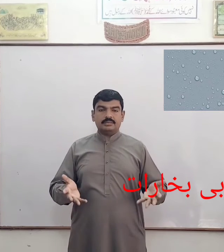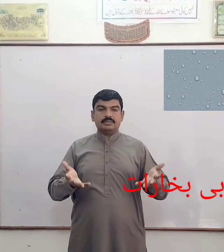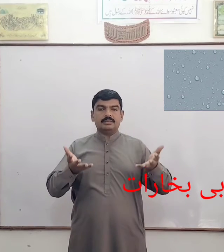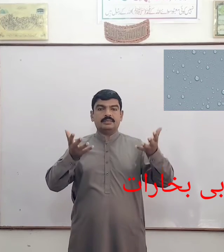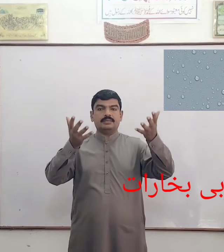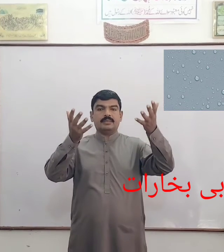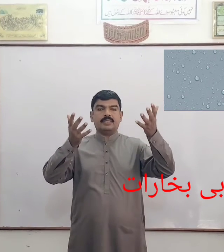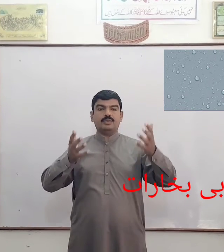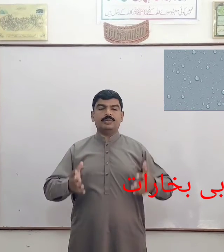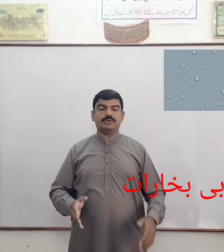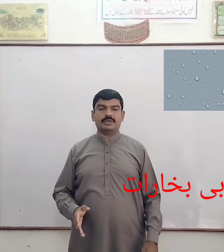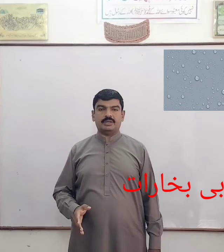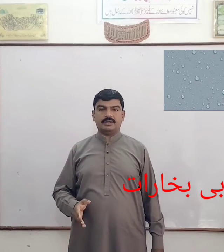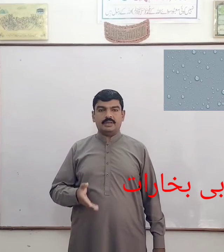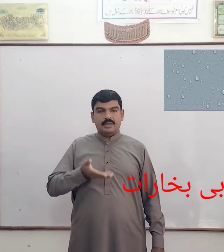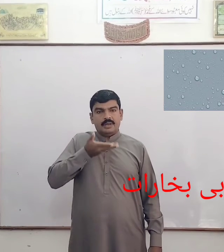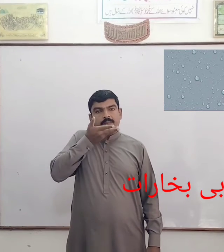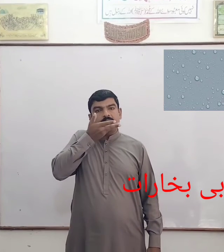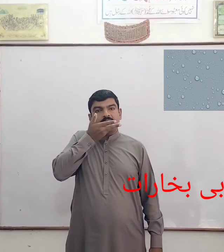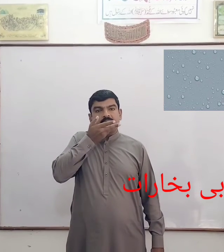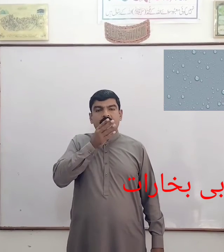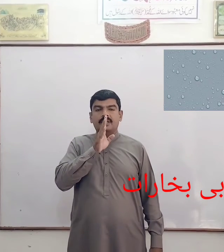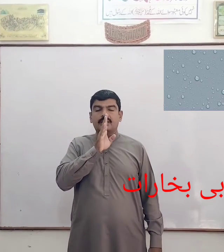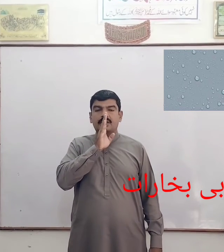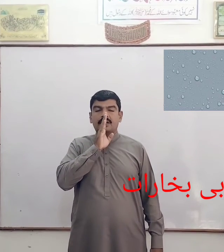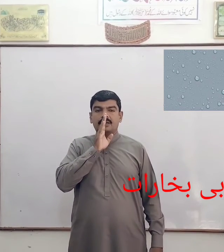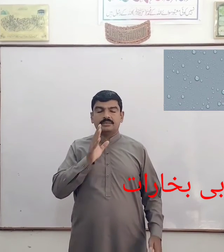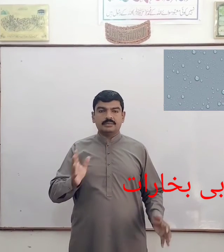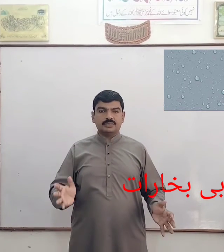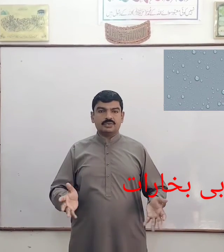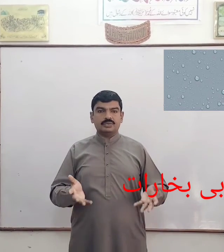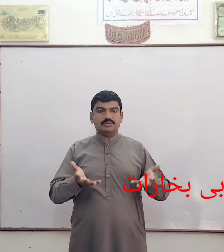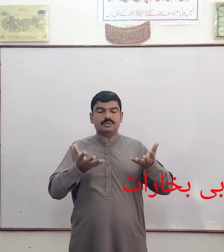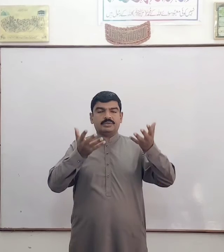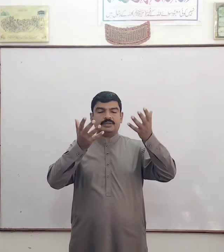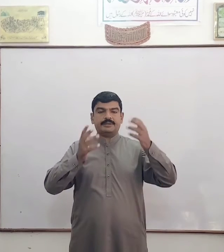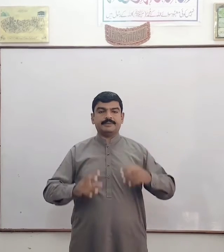گرم اوپر پانی گرم اوپر